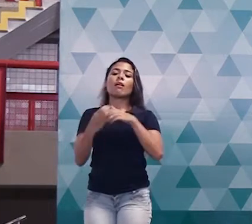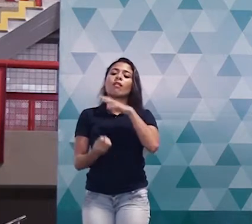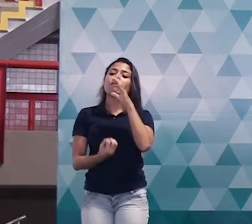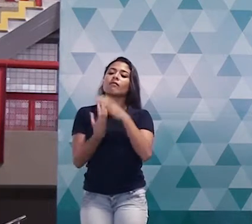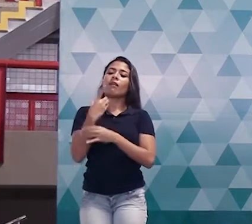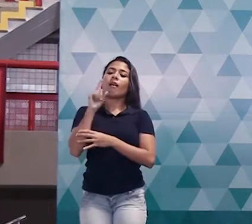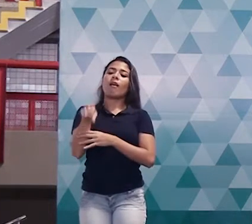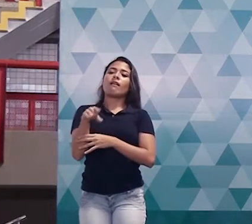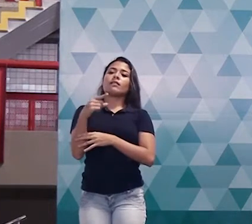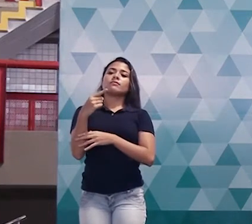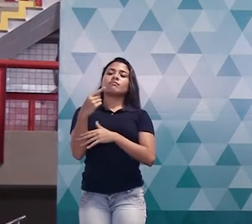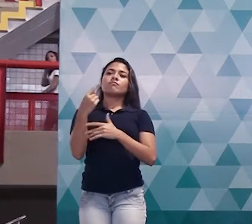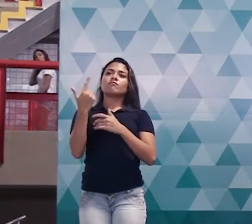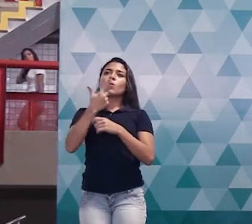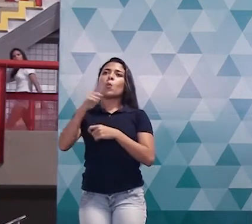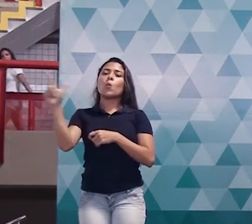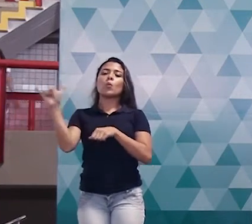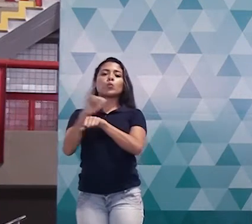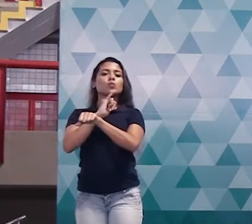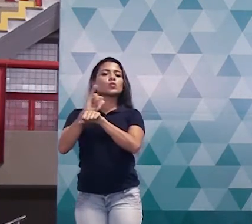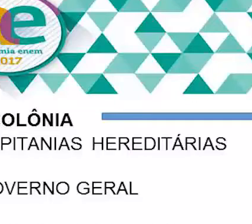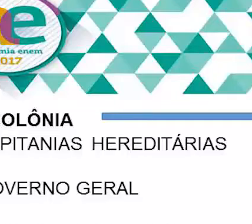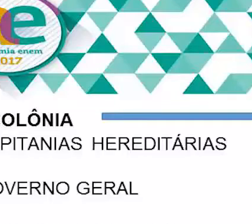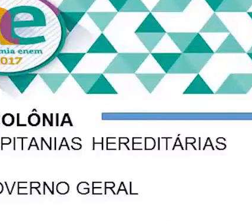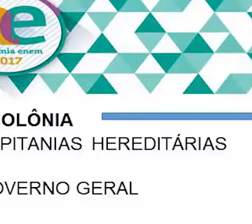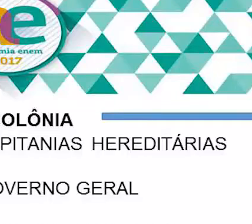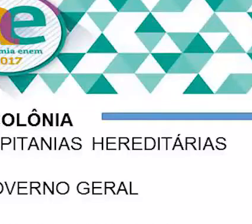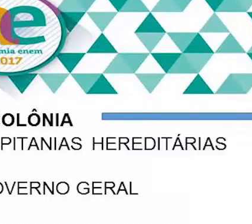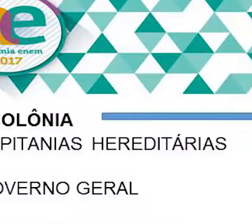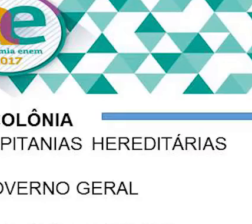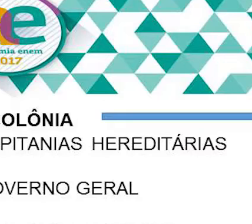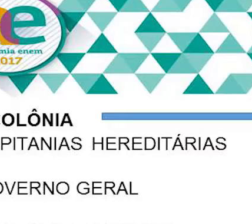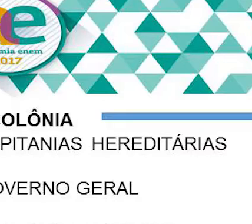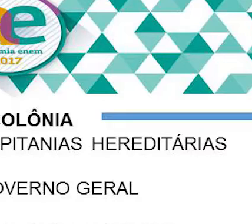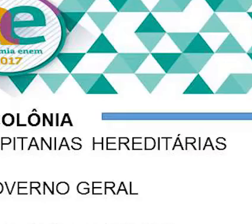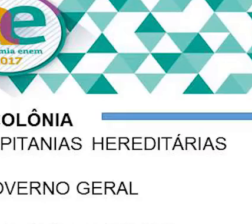sistema complementar as capitanias. Aí se cria